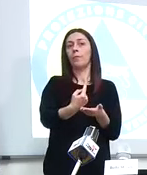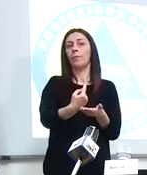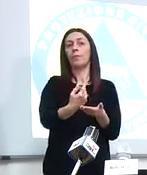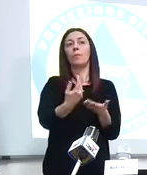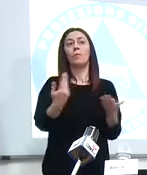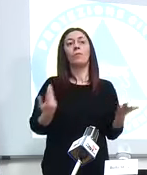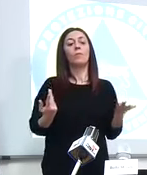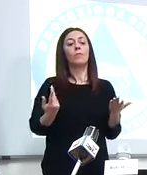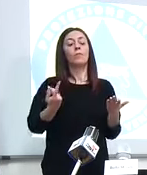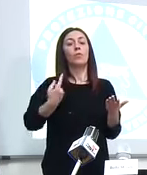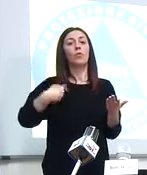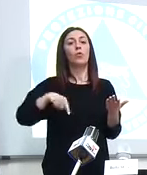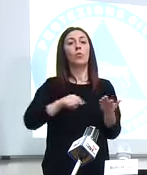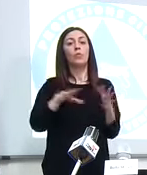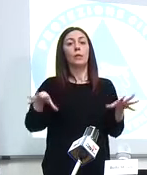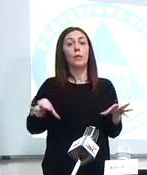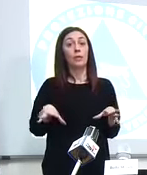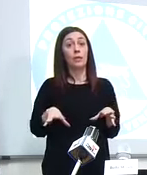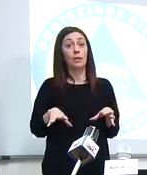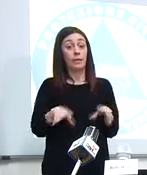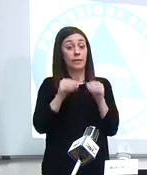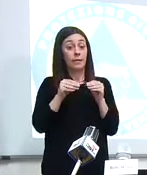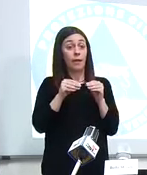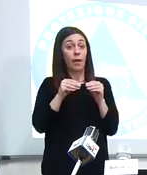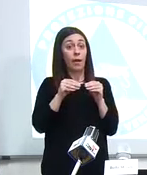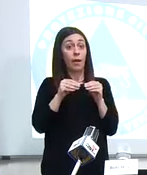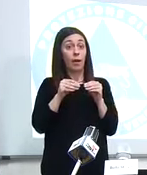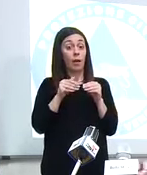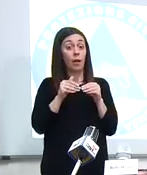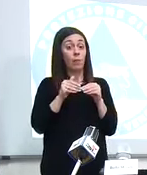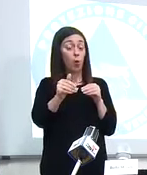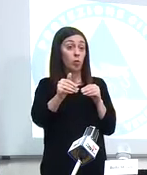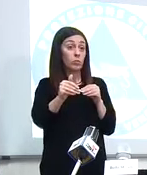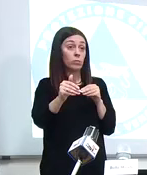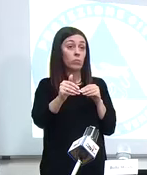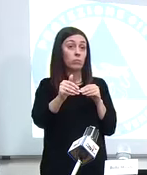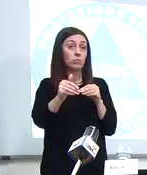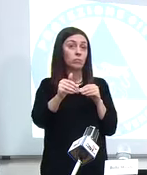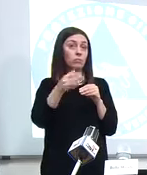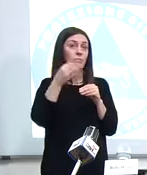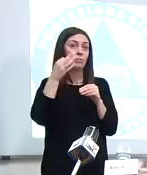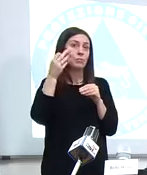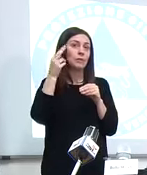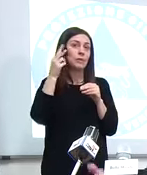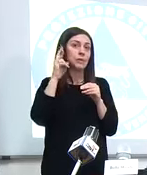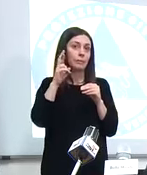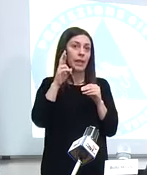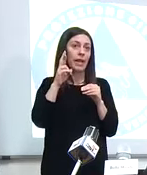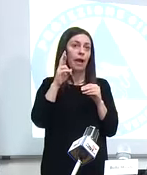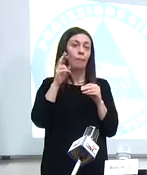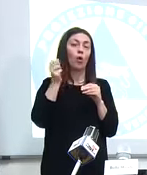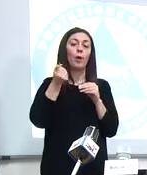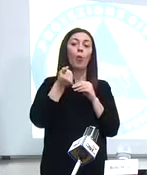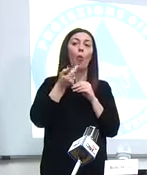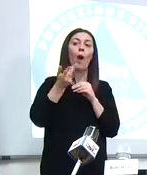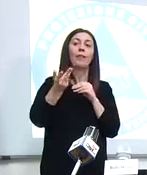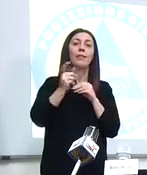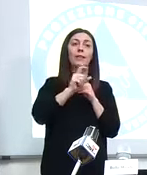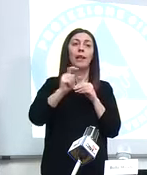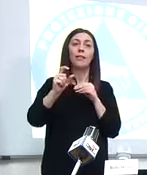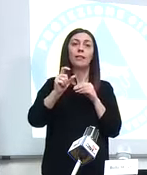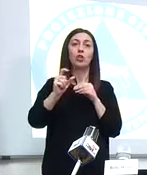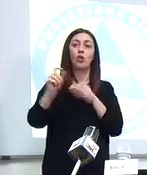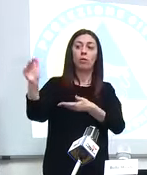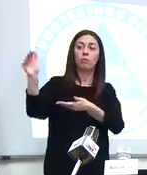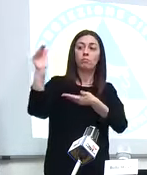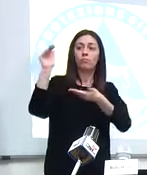partiamo con queste, insomma, con le premesse che vengono rispettati i quantitativi e che quindi poi la consegna sia più